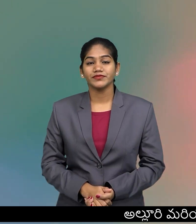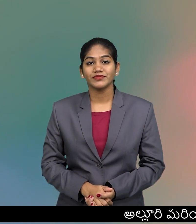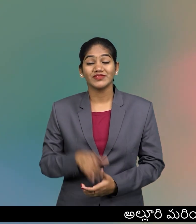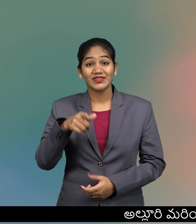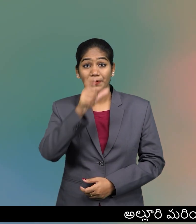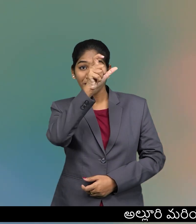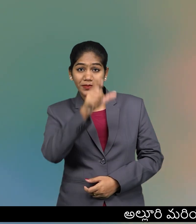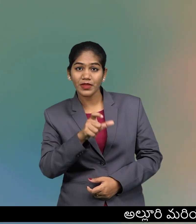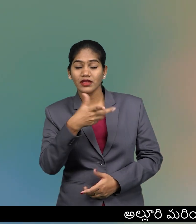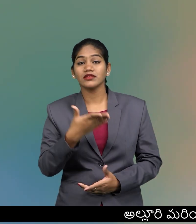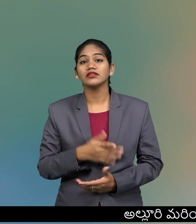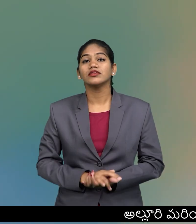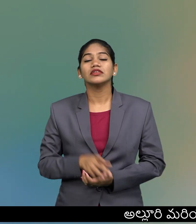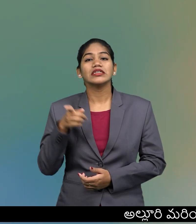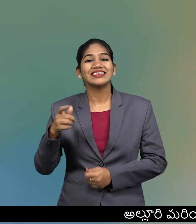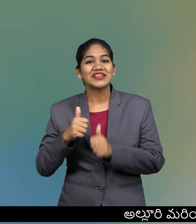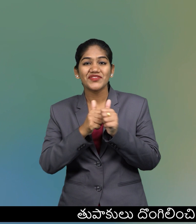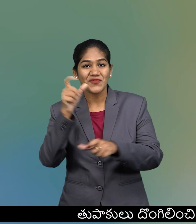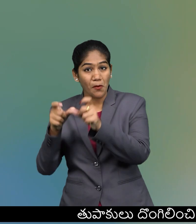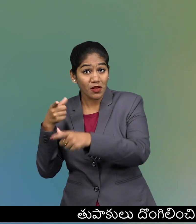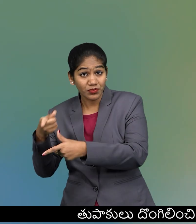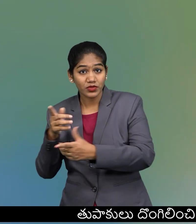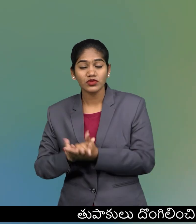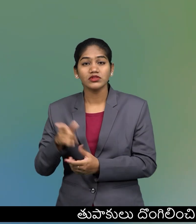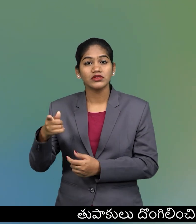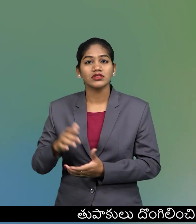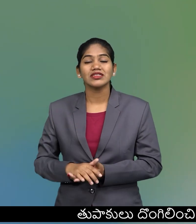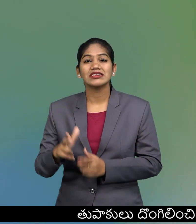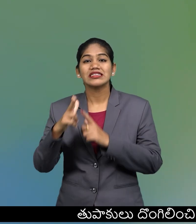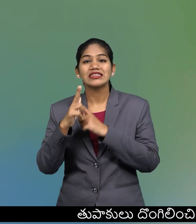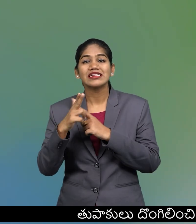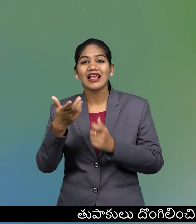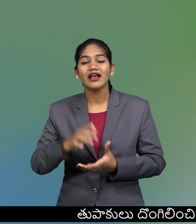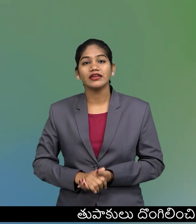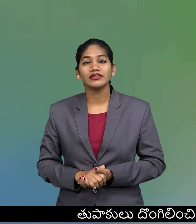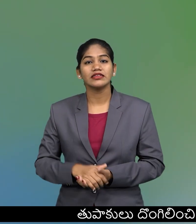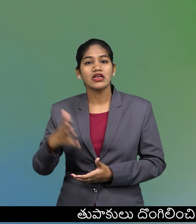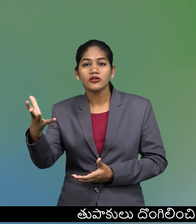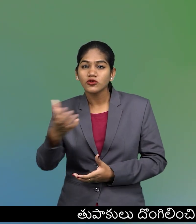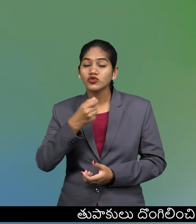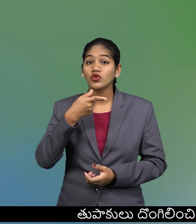అల్లూరి మరియు అతని అనుచరులు తుపాకులు దొంగిలించి బ్రిటిష్ అధికారులను చంపారు.